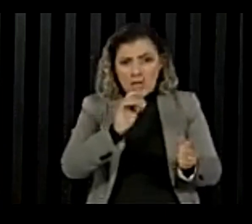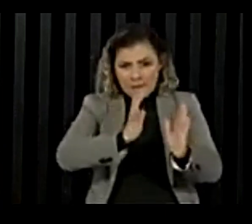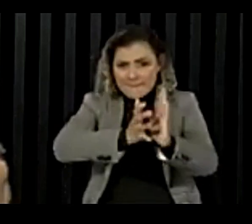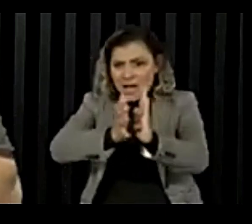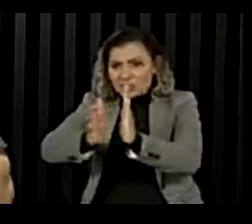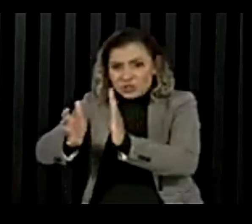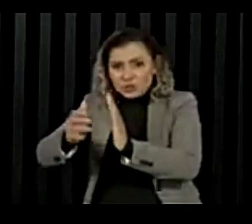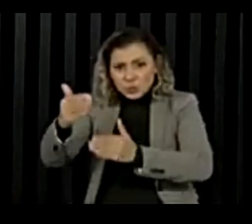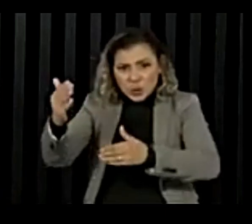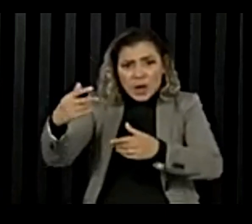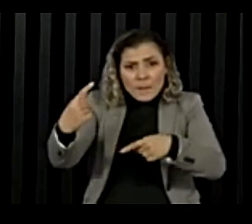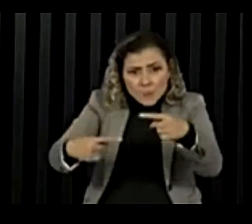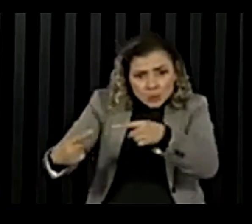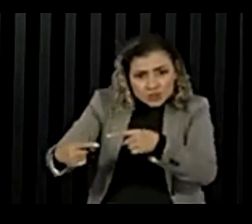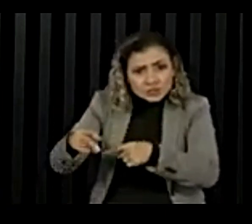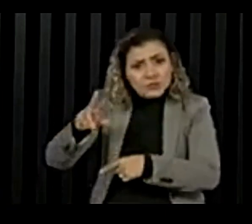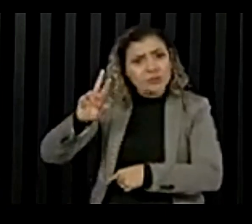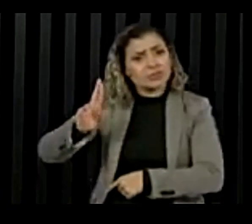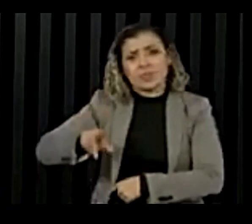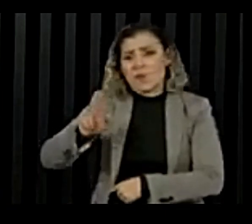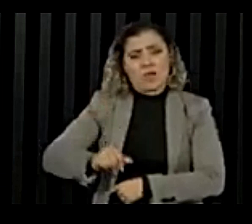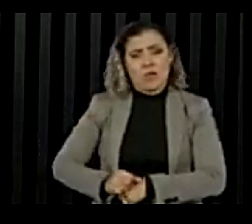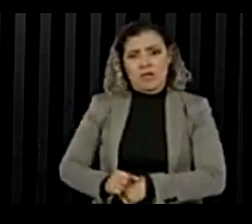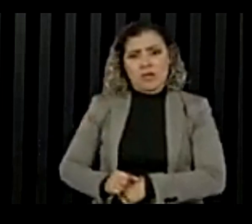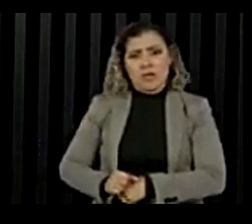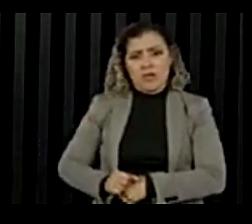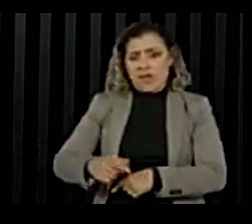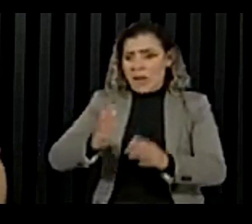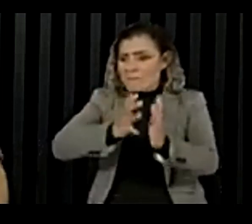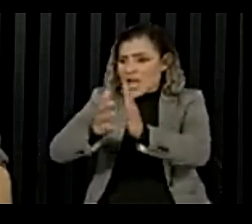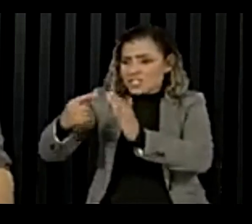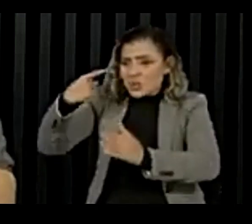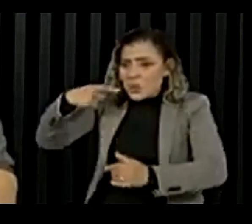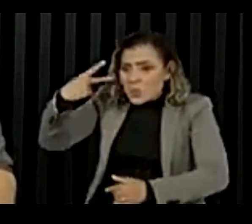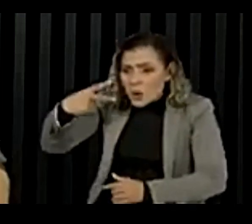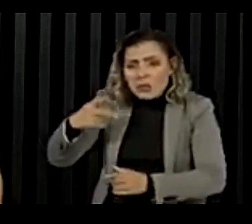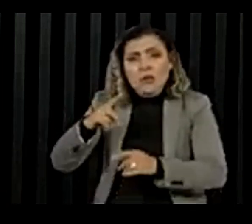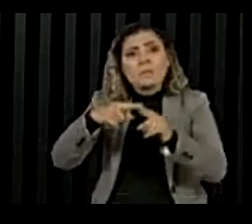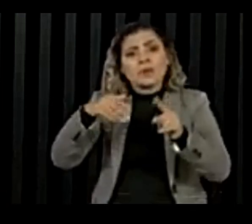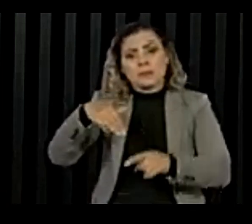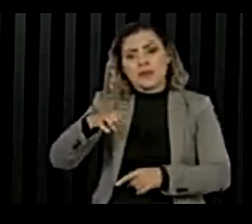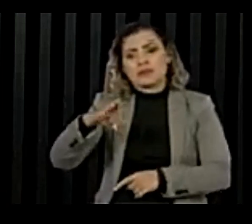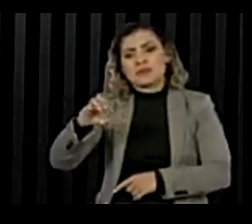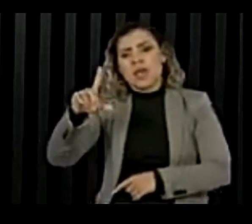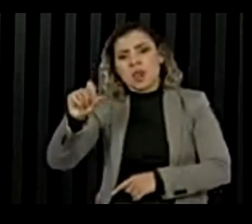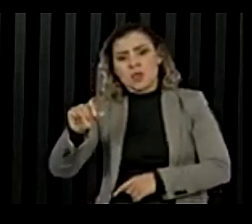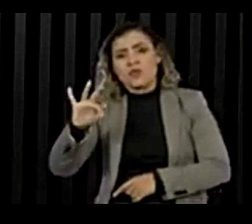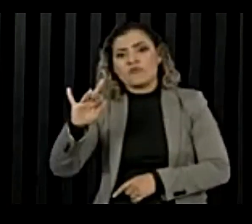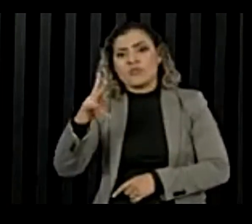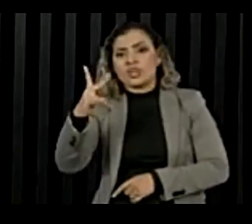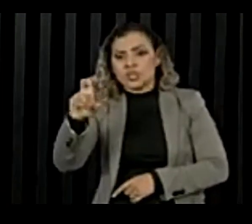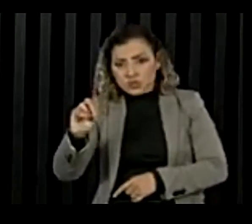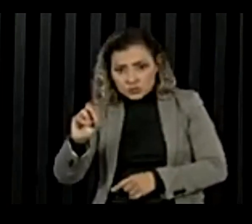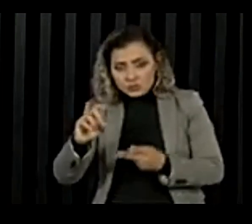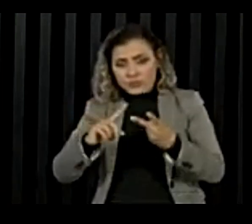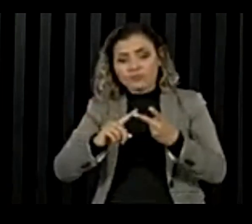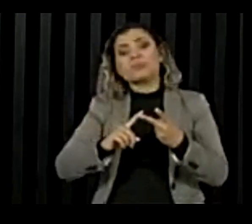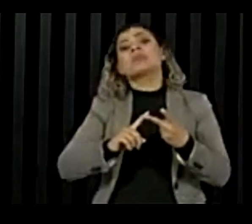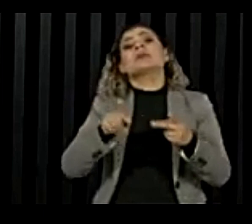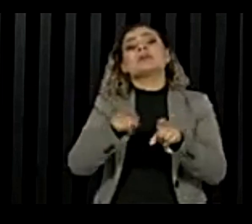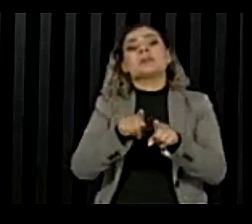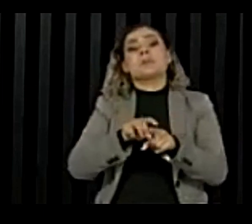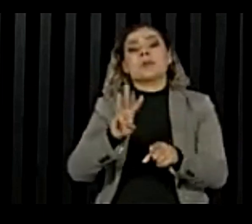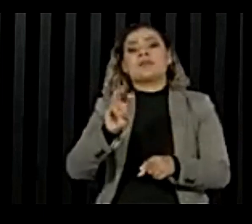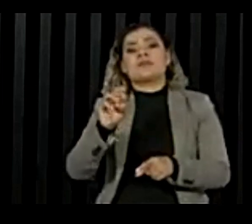políticas. Completamente independente. Tanto que a gente tem o Marcelo Freixo e a gente tem o Witzel, que não poderiam ser